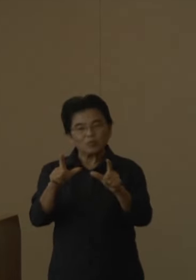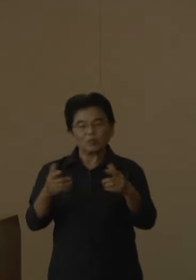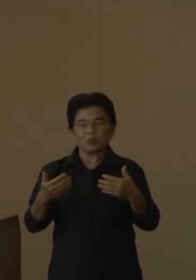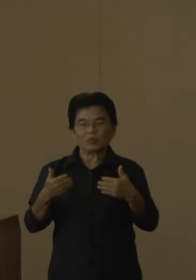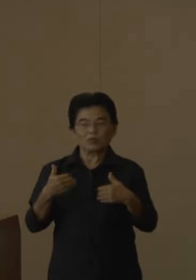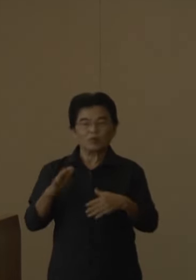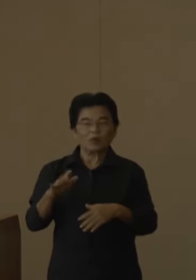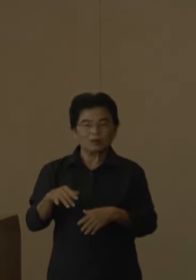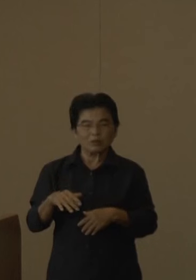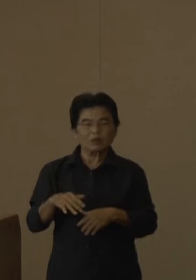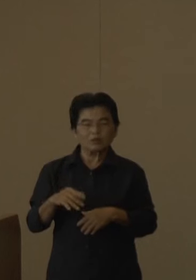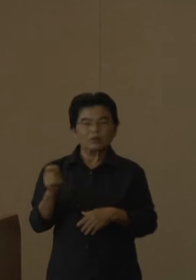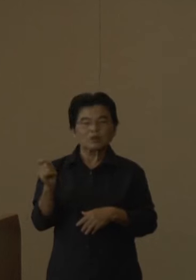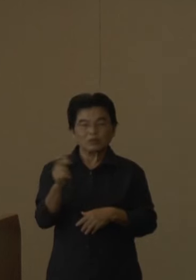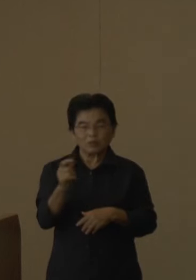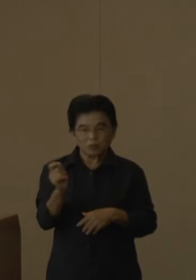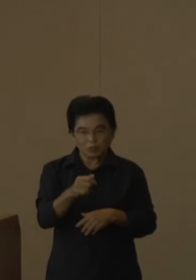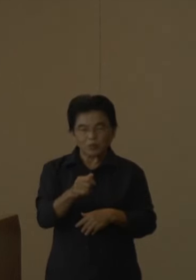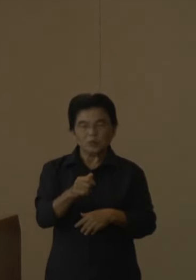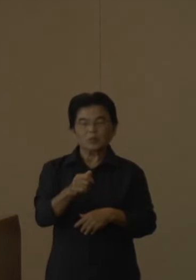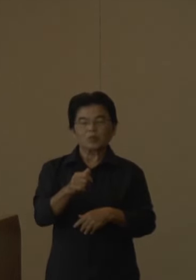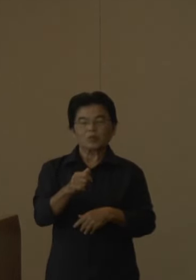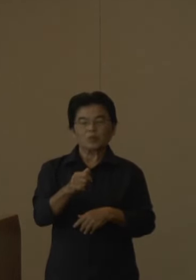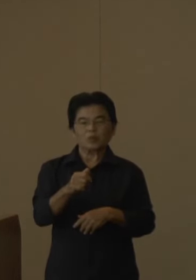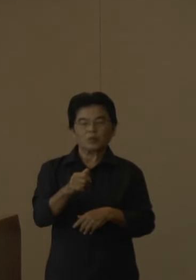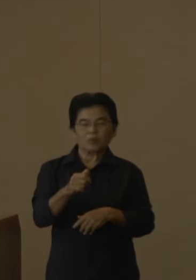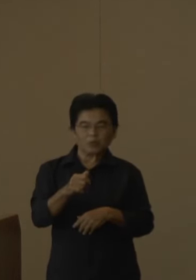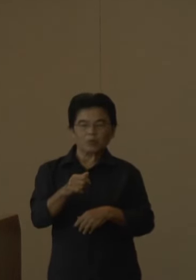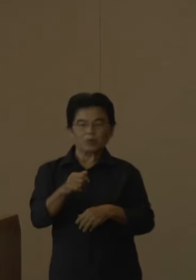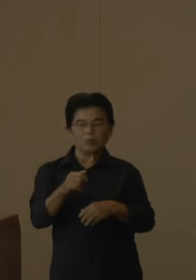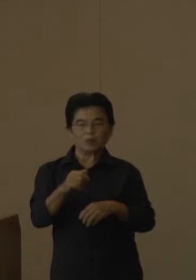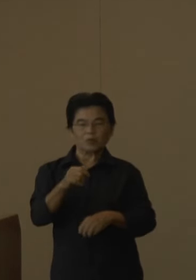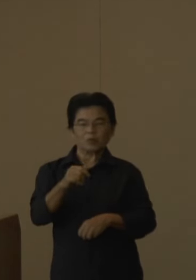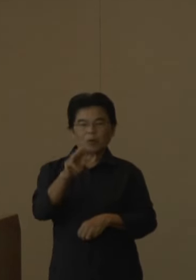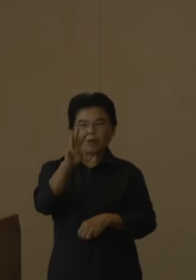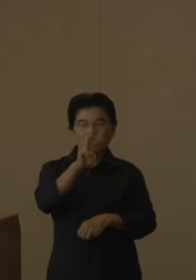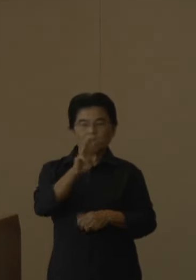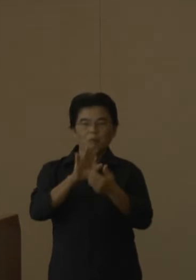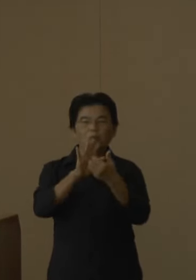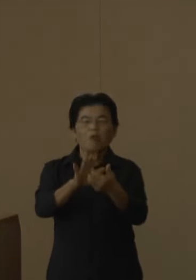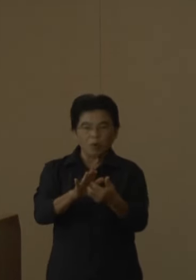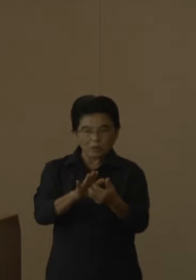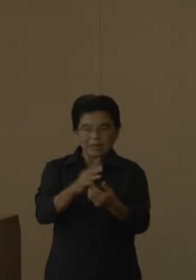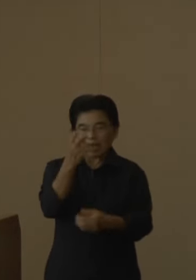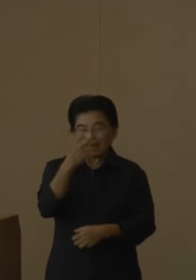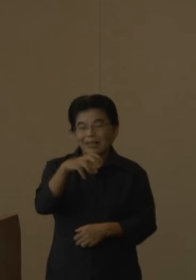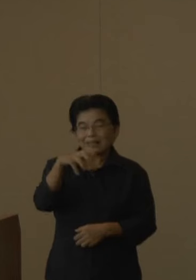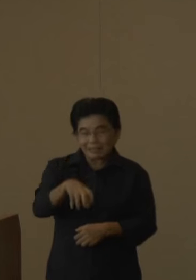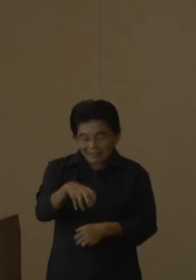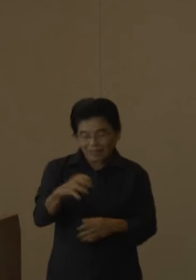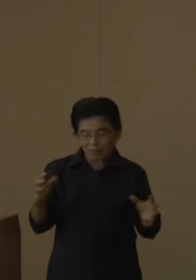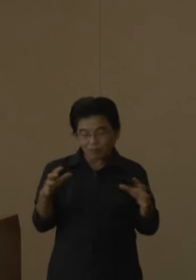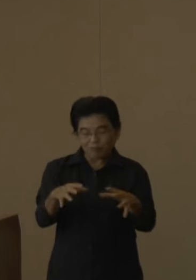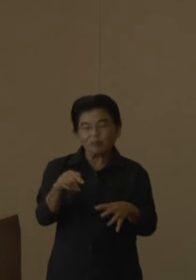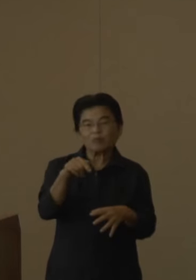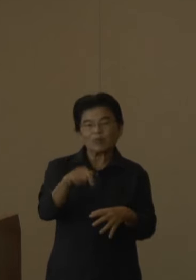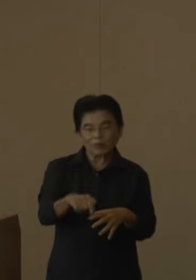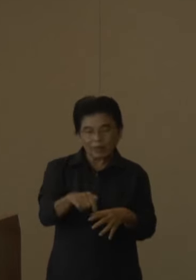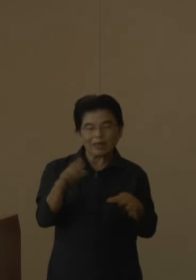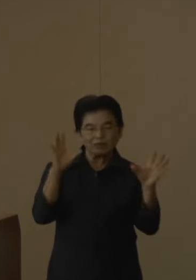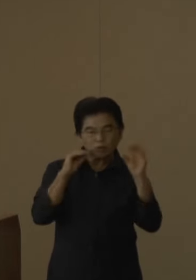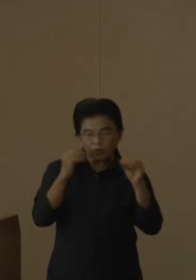から、直ちに、防災危機管理課に窓口を一本化して、その現地との